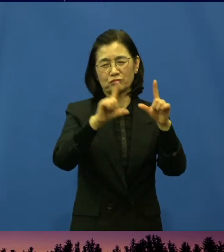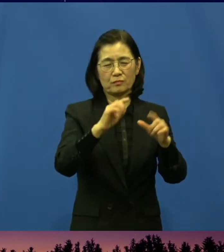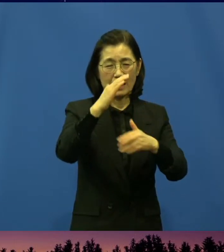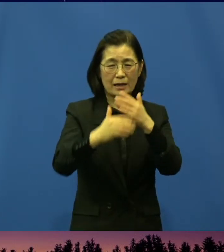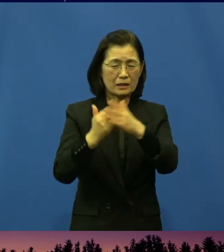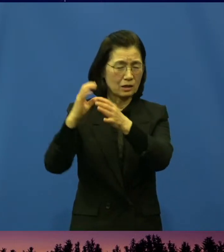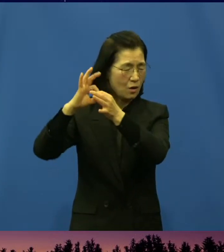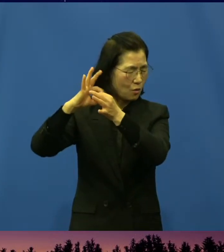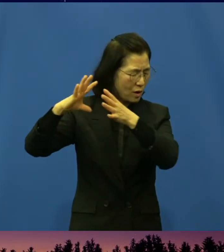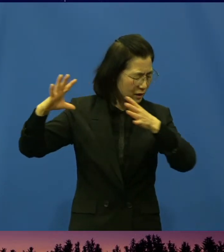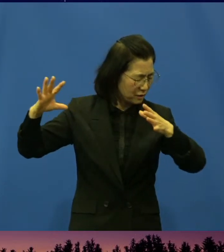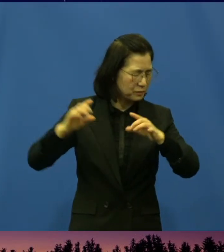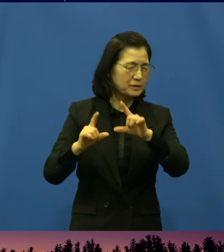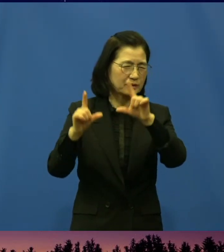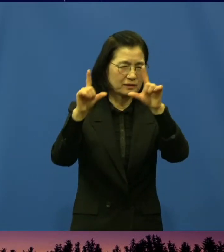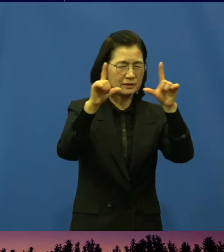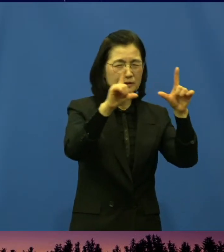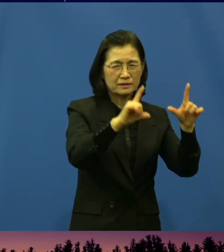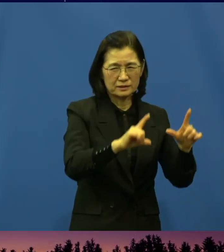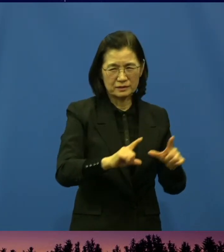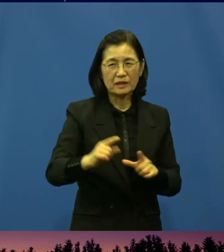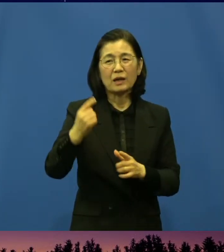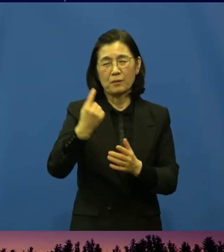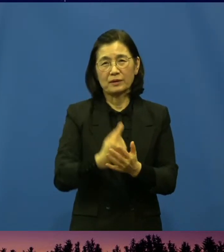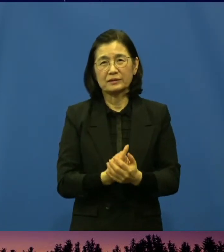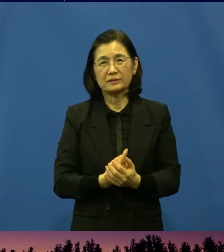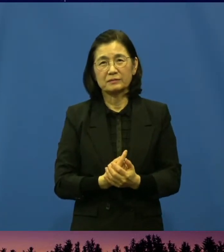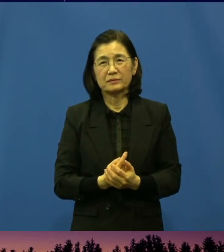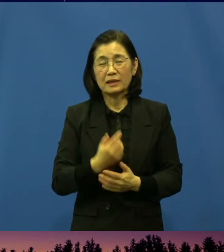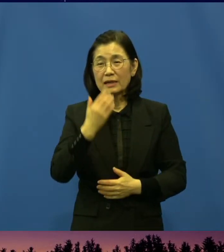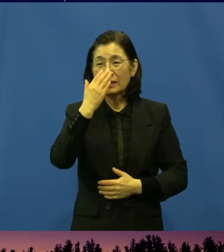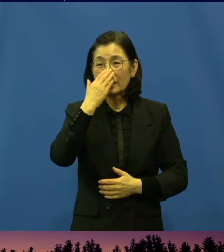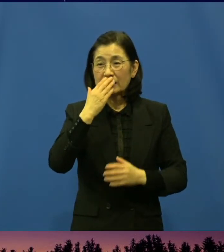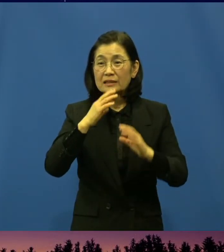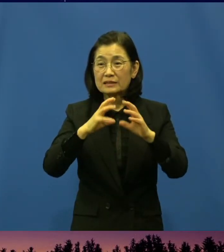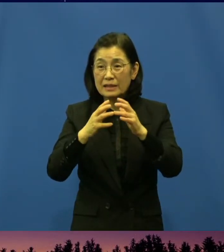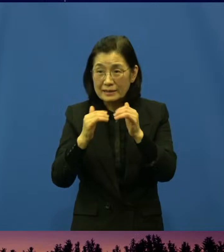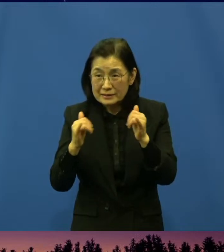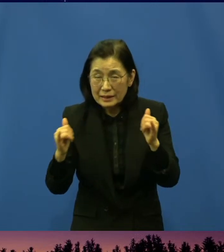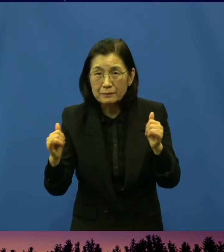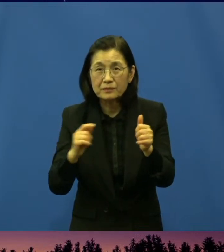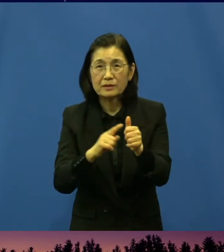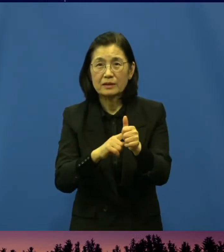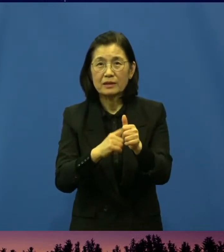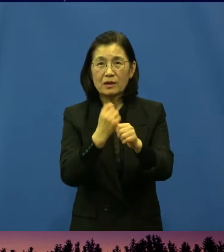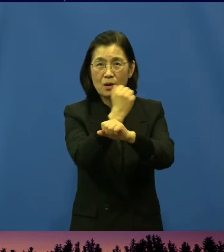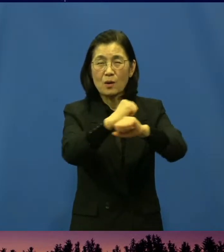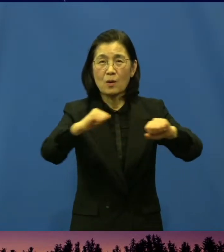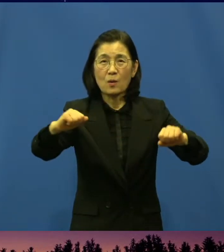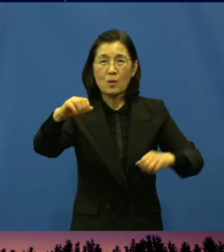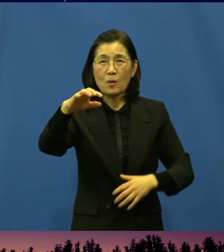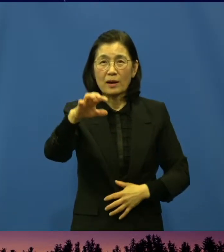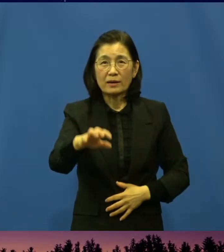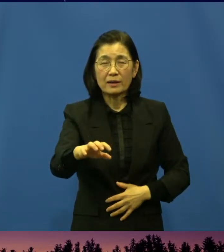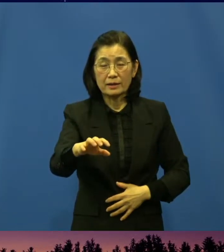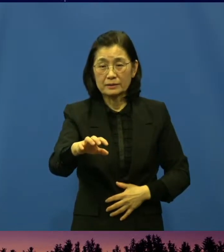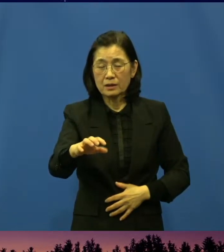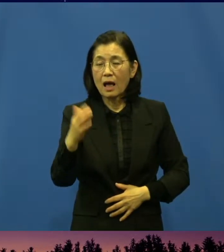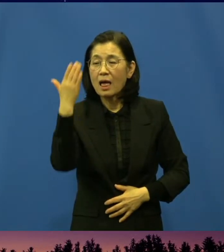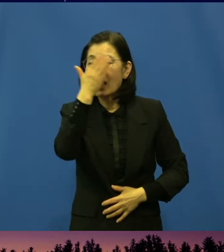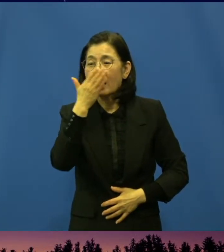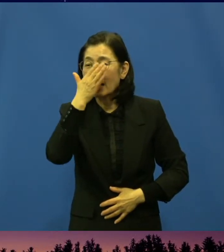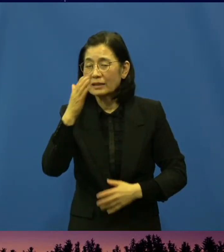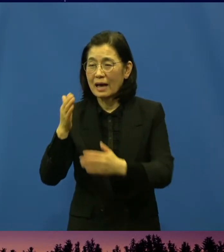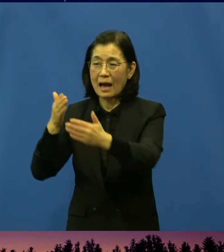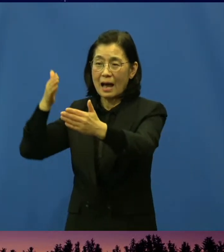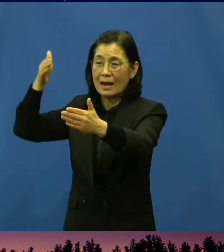여러분, 이스라엘 백성들을 보십시오. 이스라엘 백성들이 광야에서 열하루 길이면 가나안에 입성을, 뭐 한 2주 정도면 들어갈 수 있는. 근데